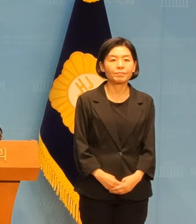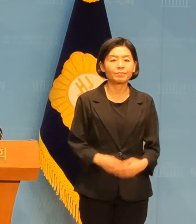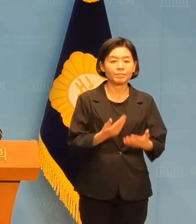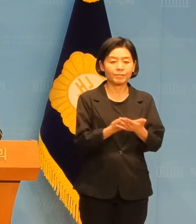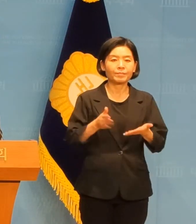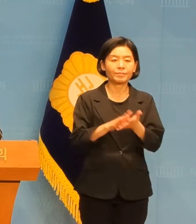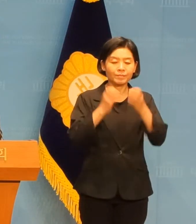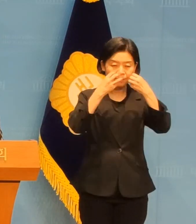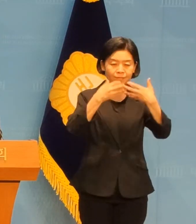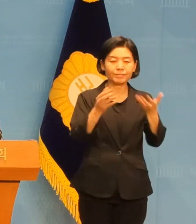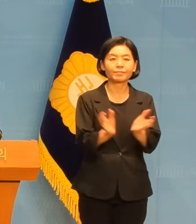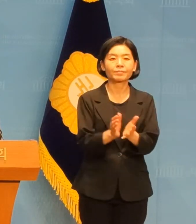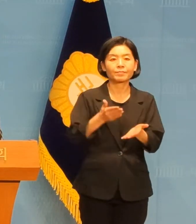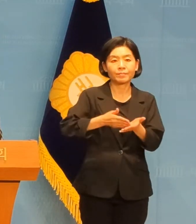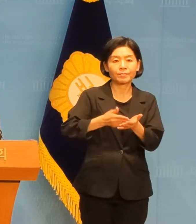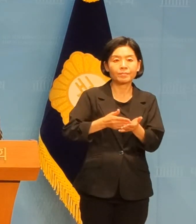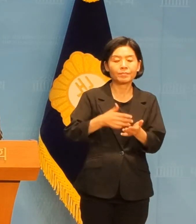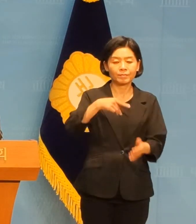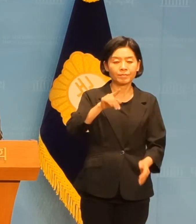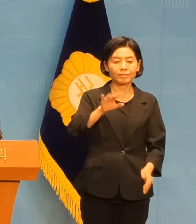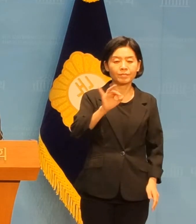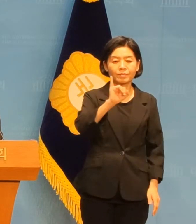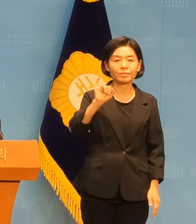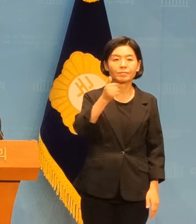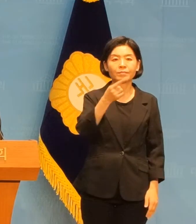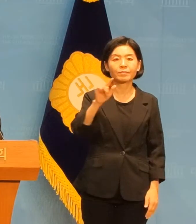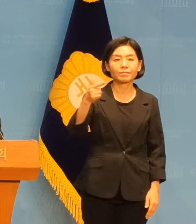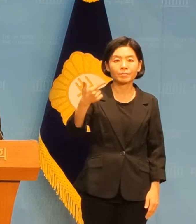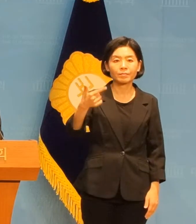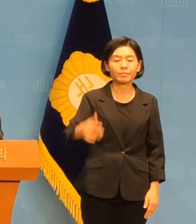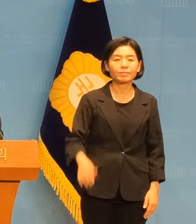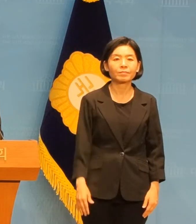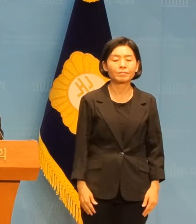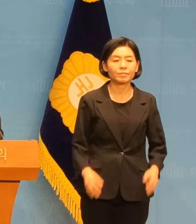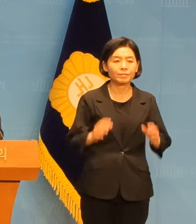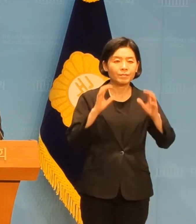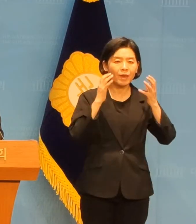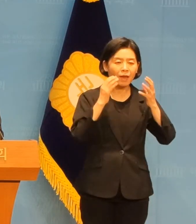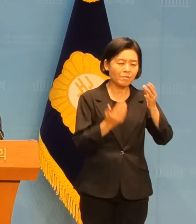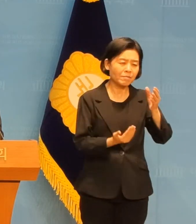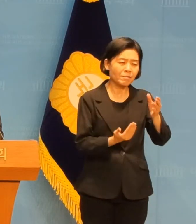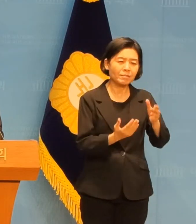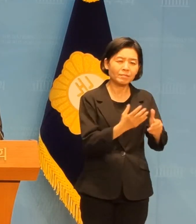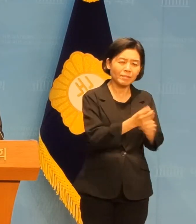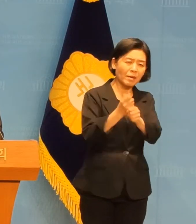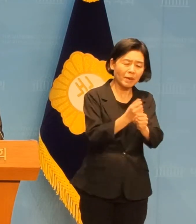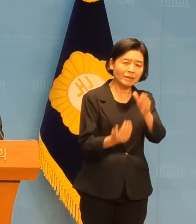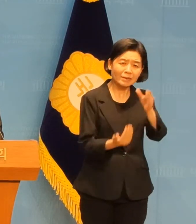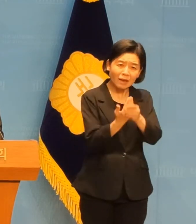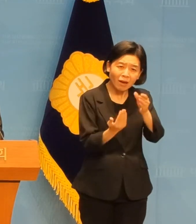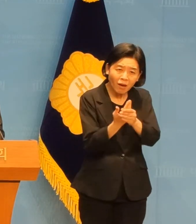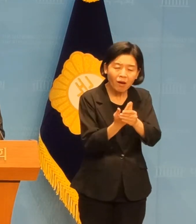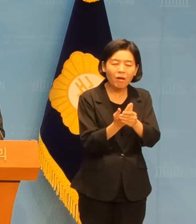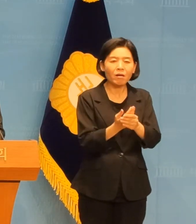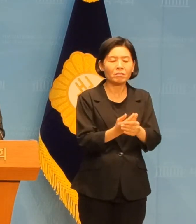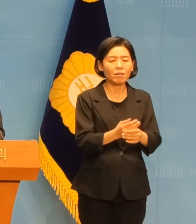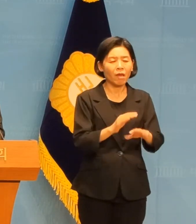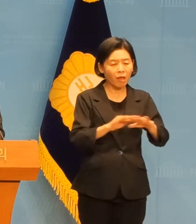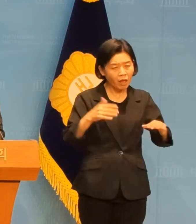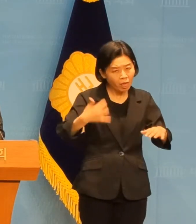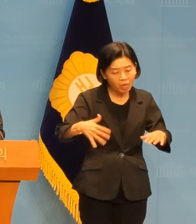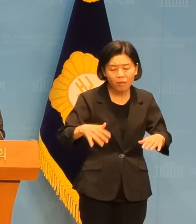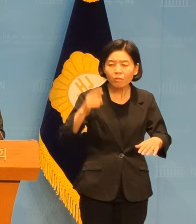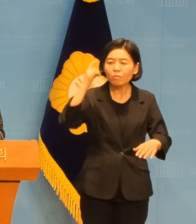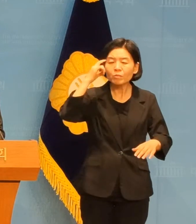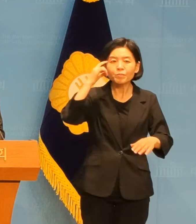개혁신당 대변인 정이한입니다. 잇따르는 유괴 사건 손 놓고 계실 겁니까?